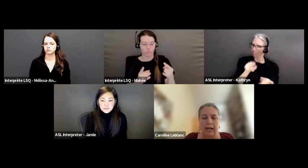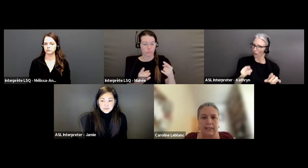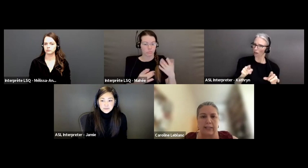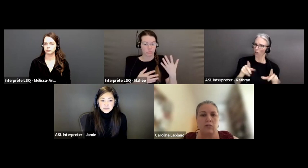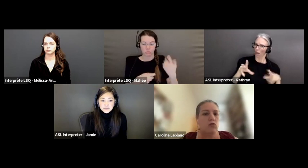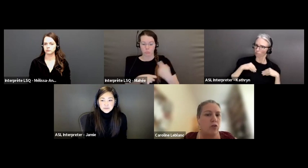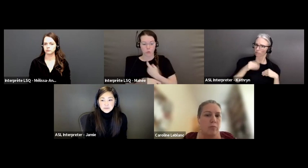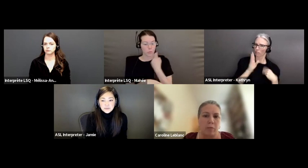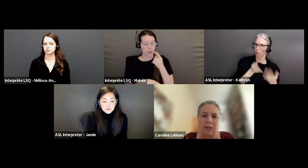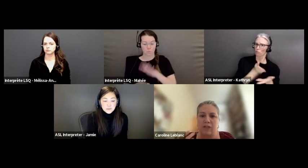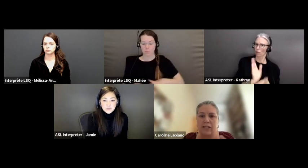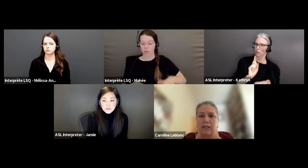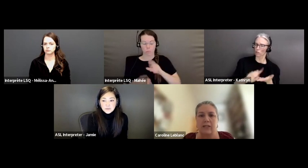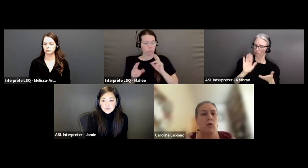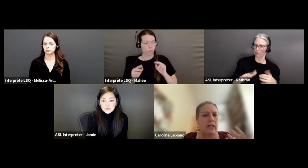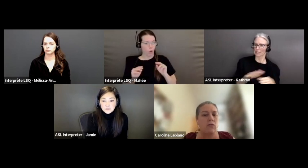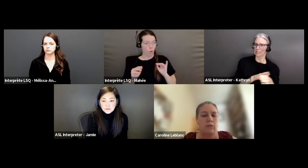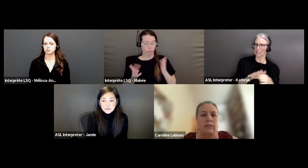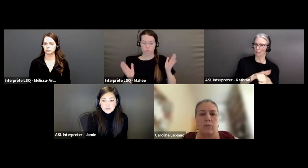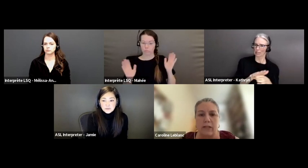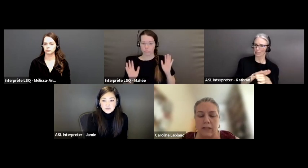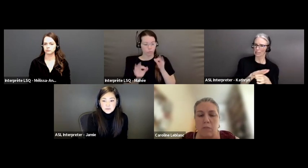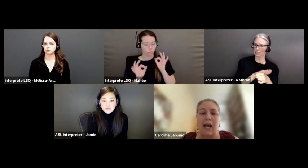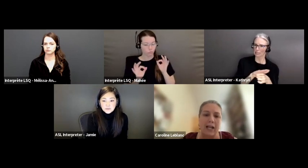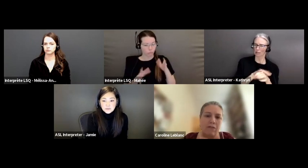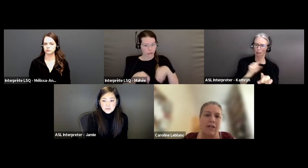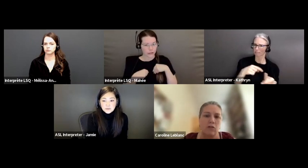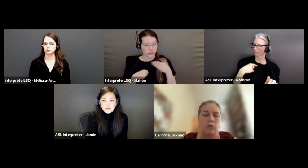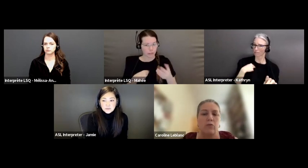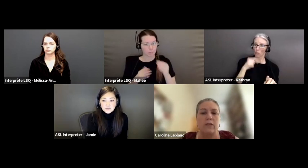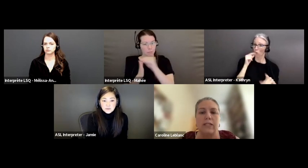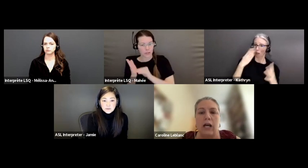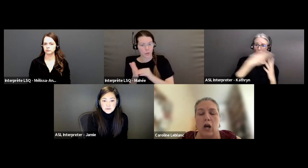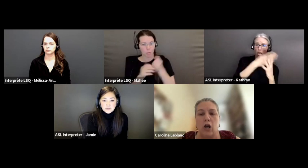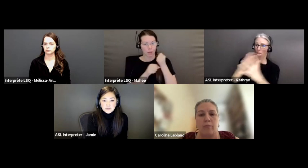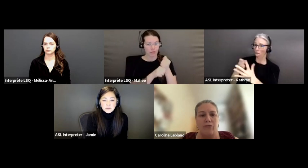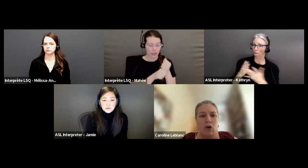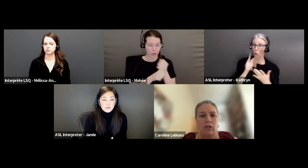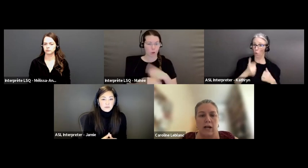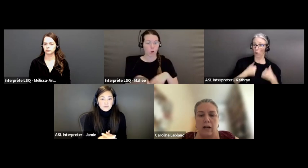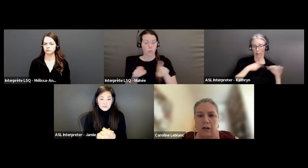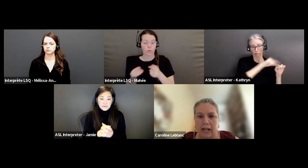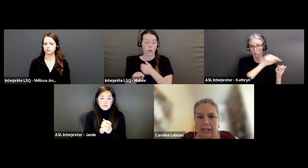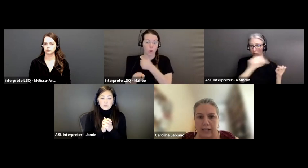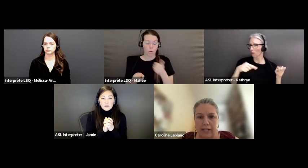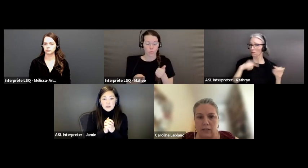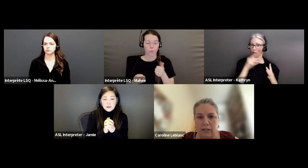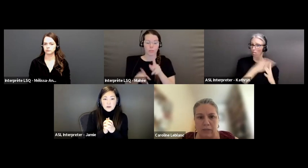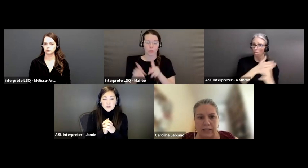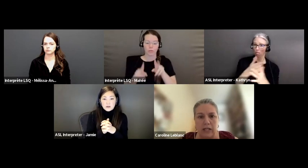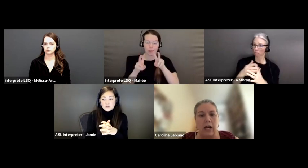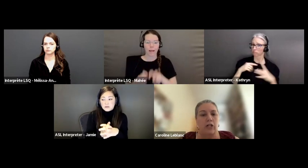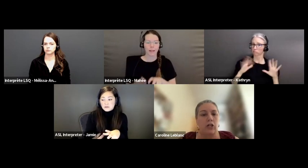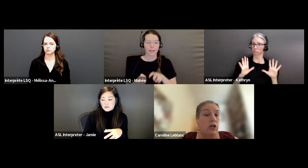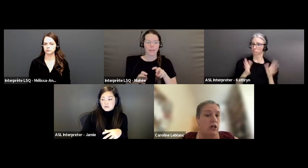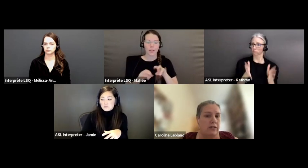leur quartier sous forme de manifestations et aussi de pétitions. Mais à l'inverse, on a aussi pu voir dans l'analyse des